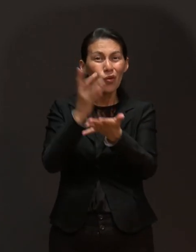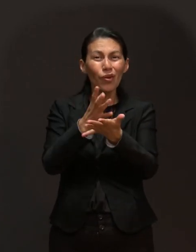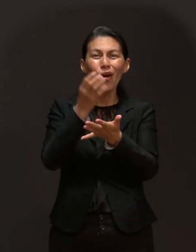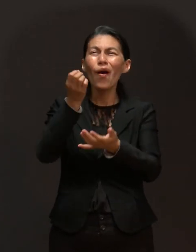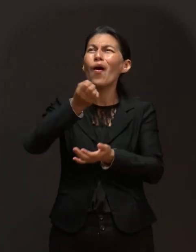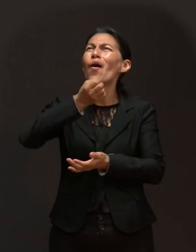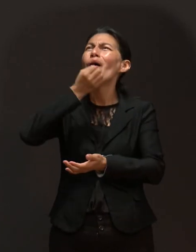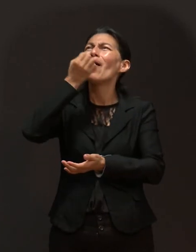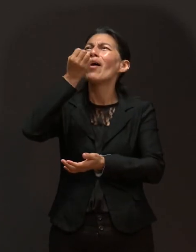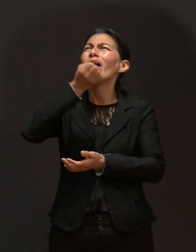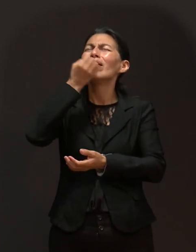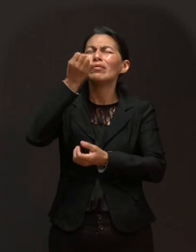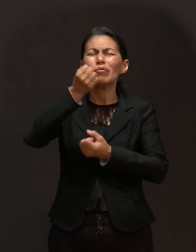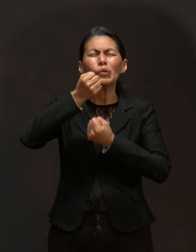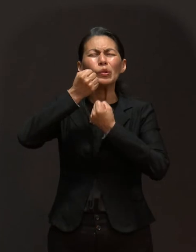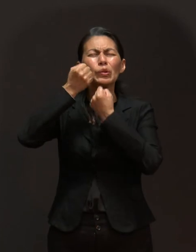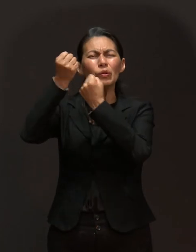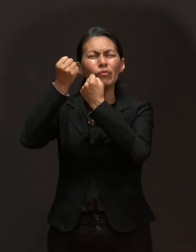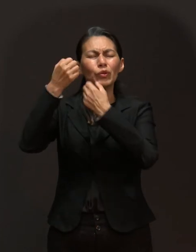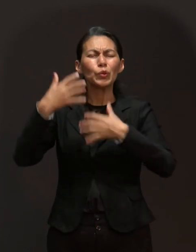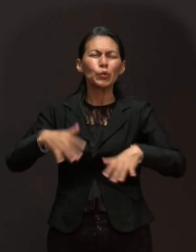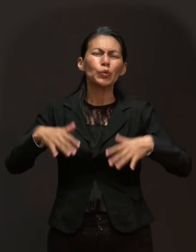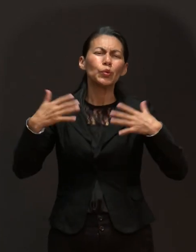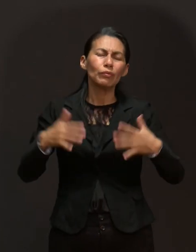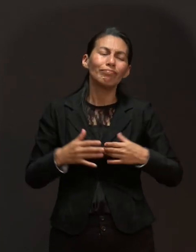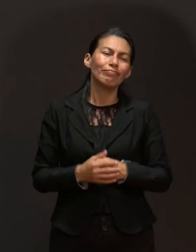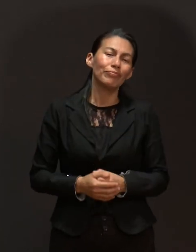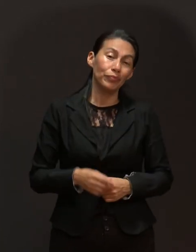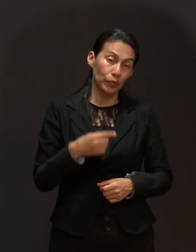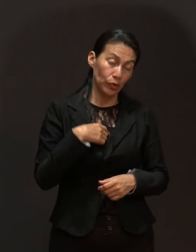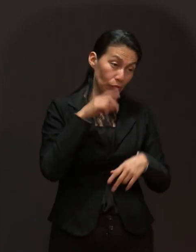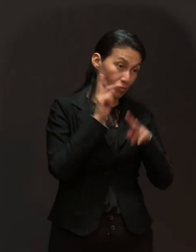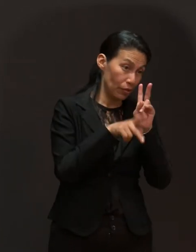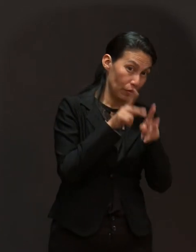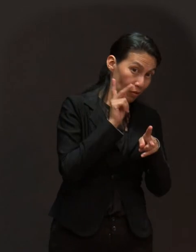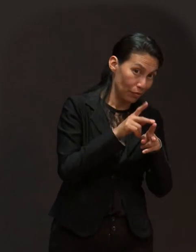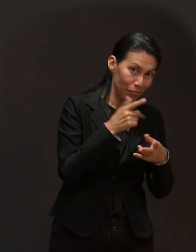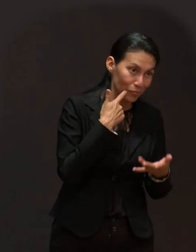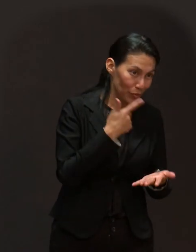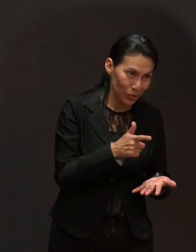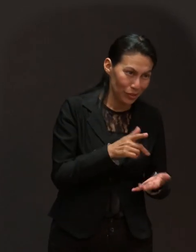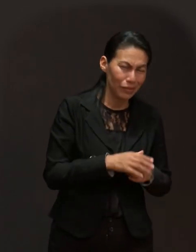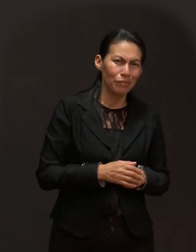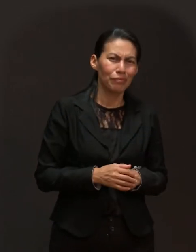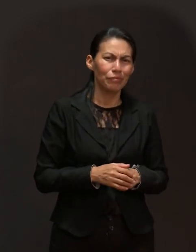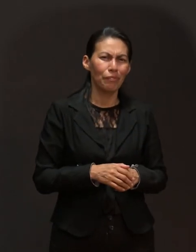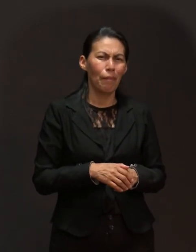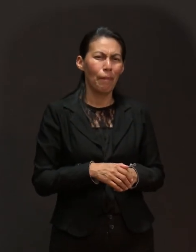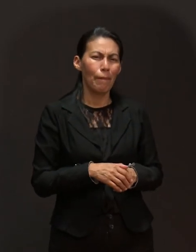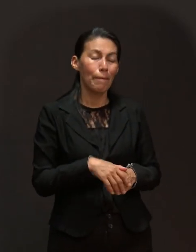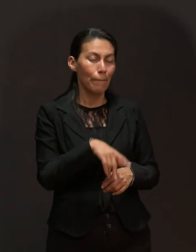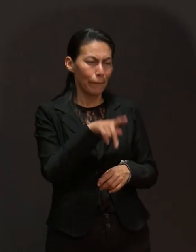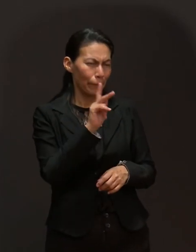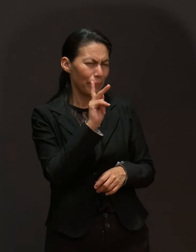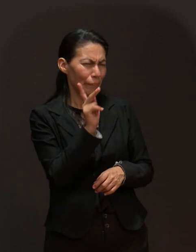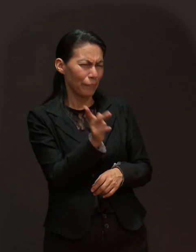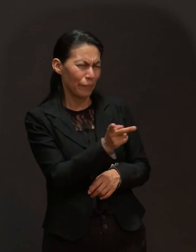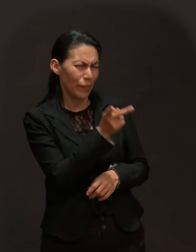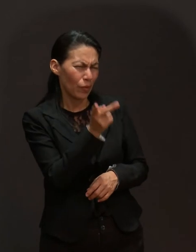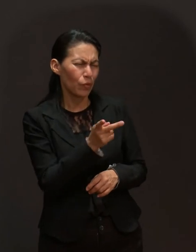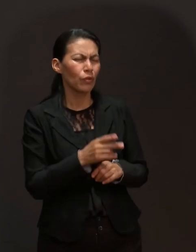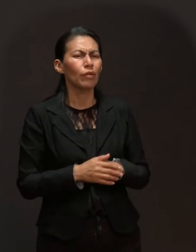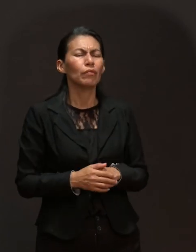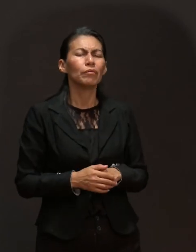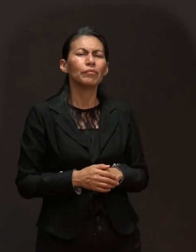oración no quisiera terminar esta charla contigo sin hacerte una